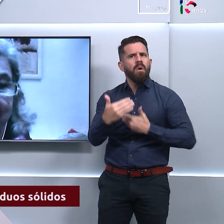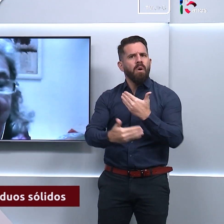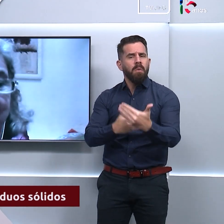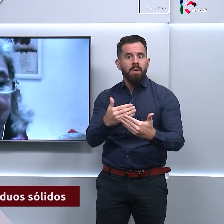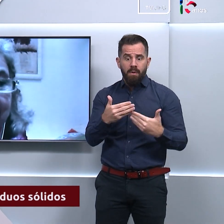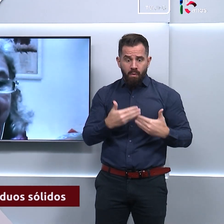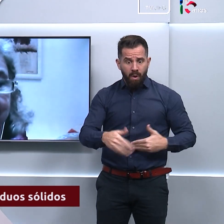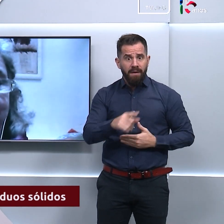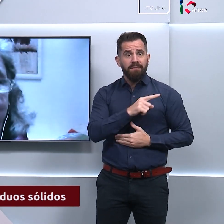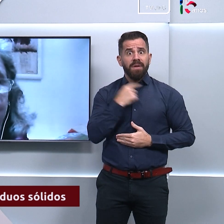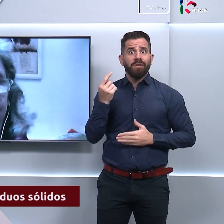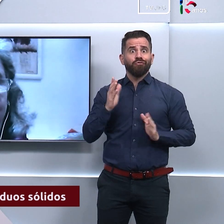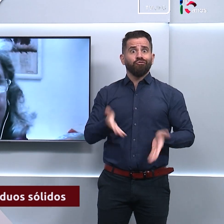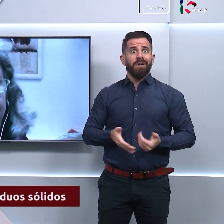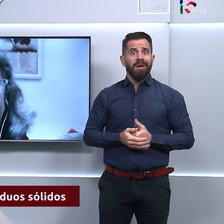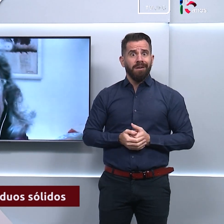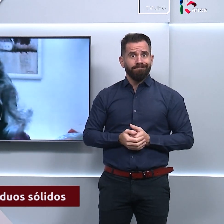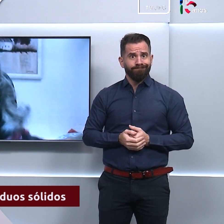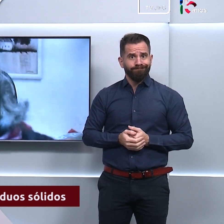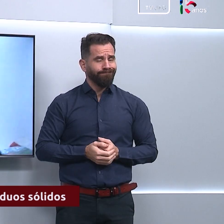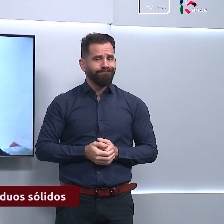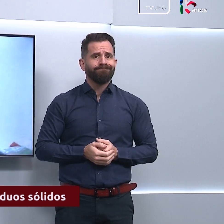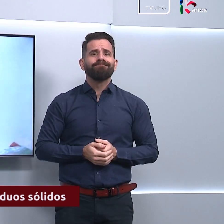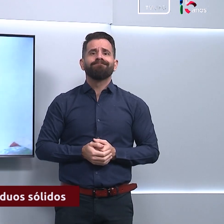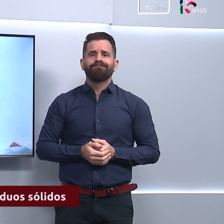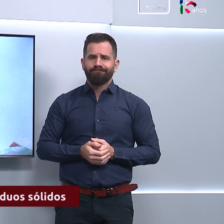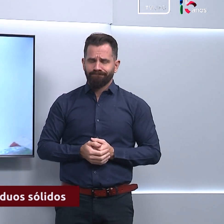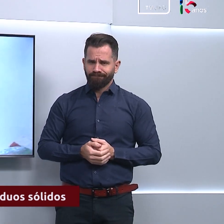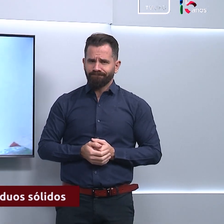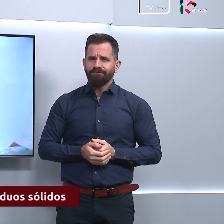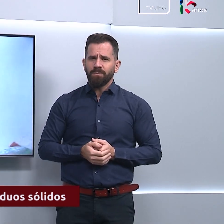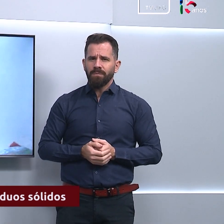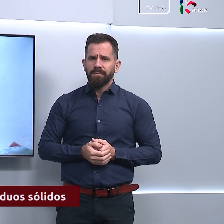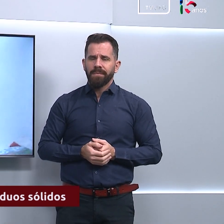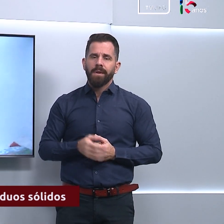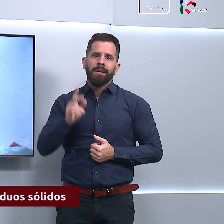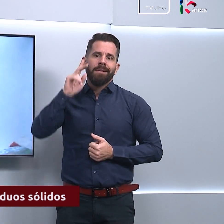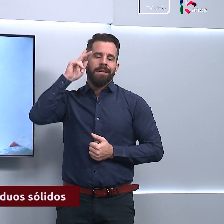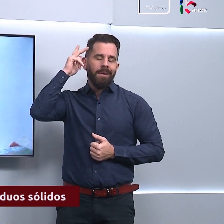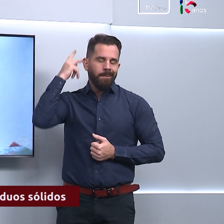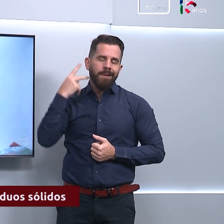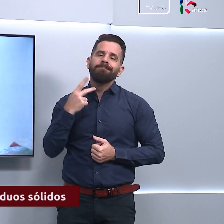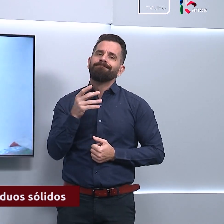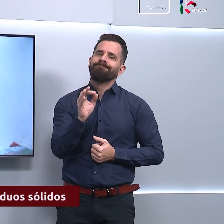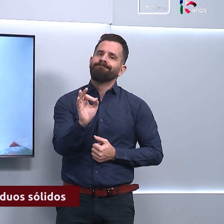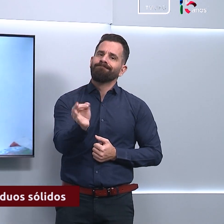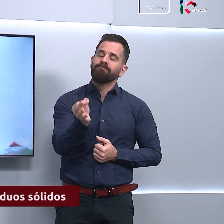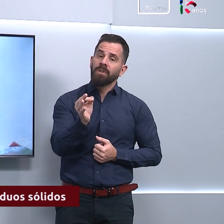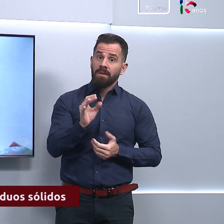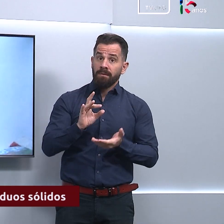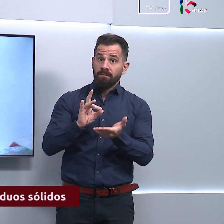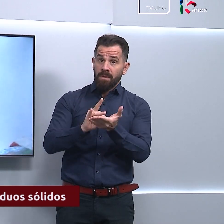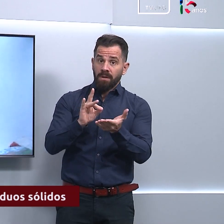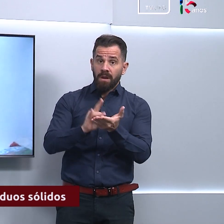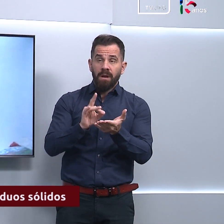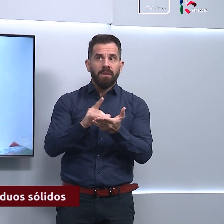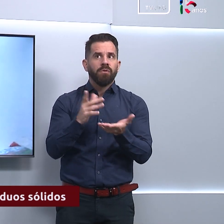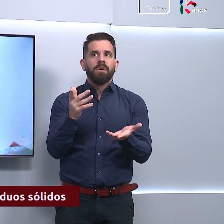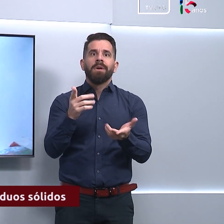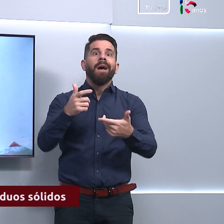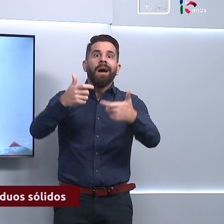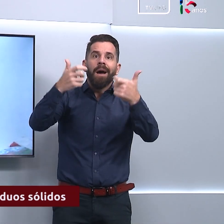Pois é, Camila. Então, impossível não falar do prazo sem passar antes pela